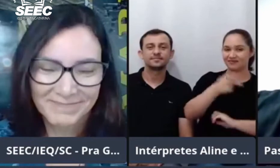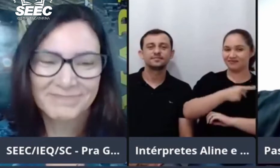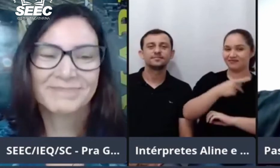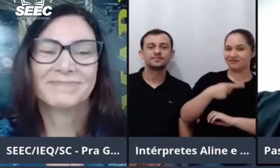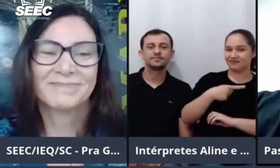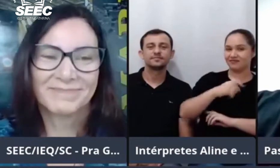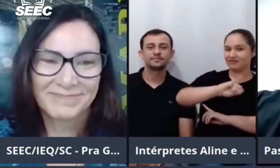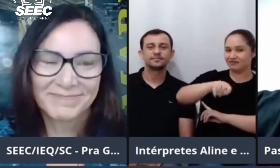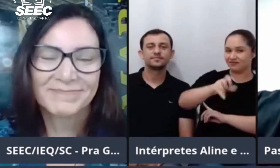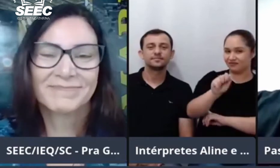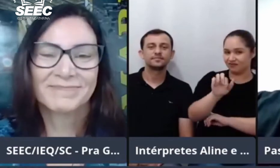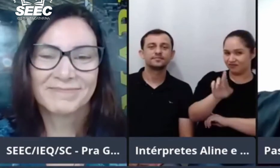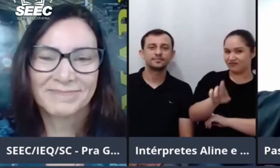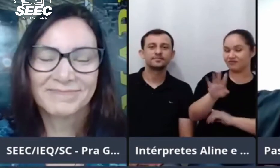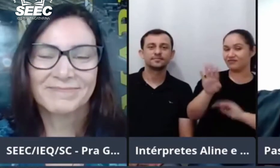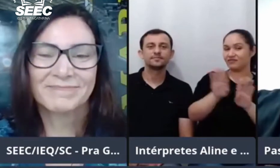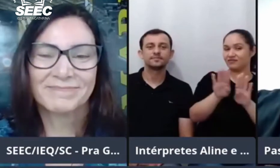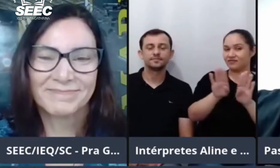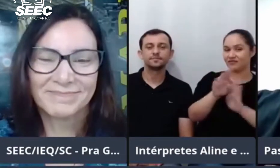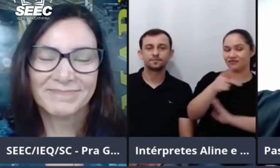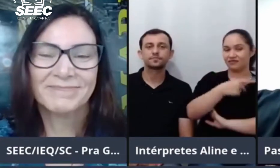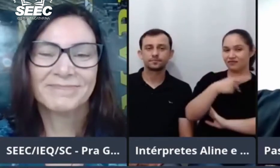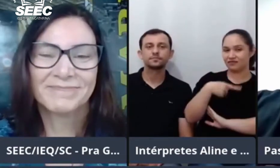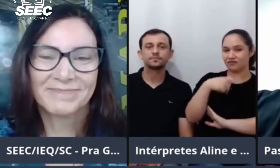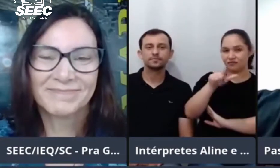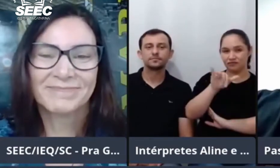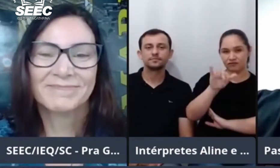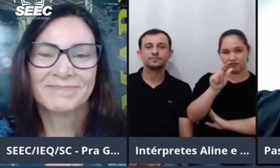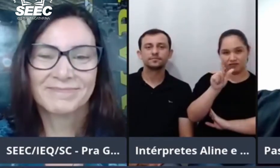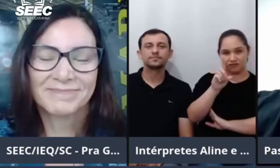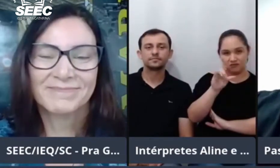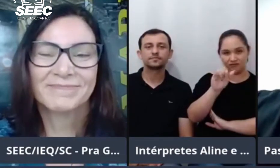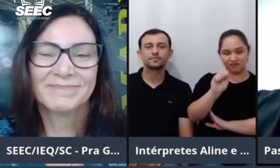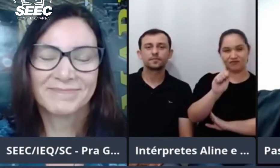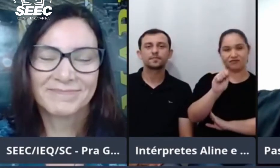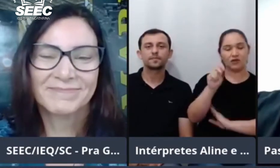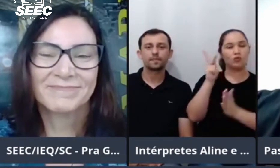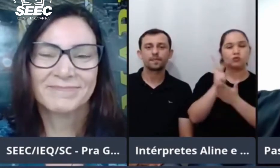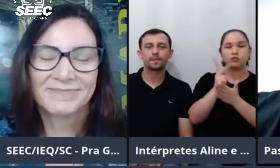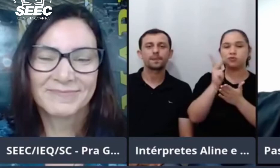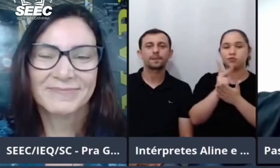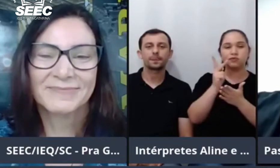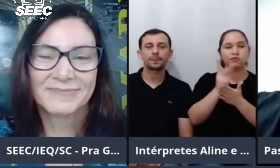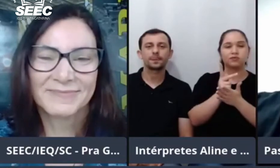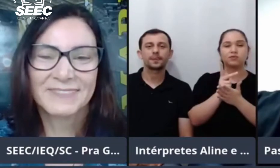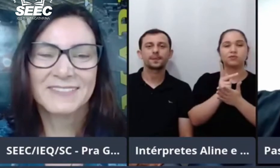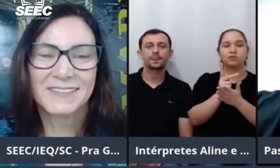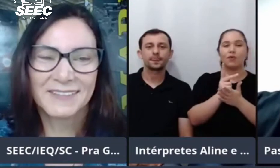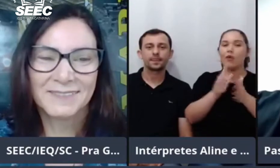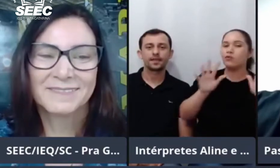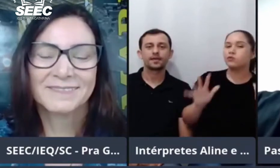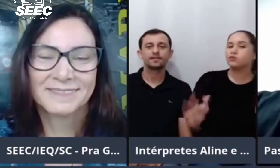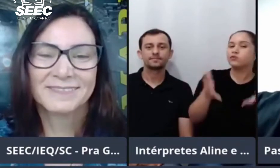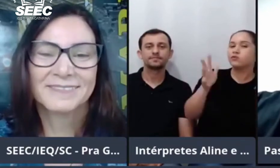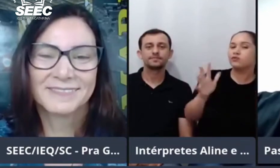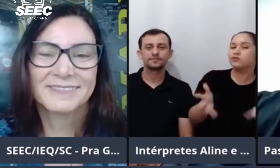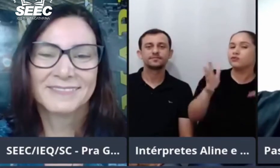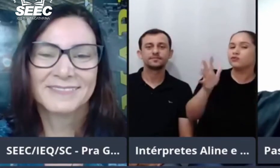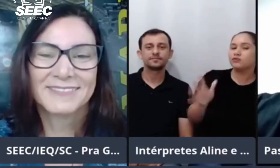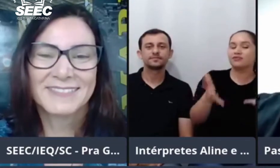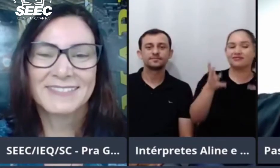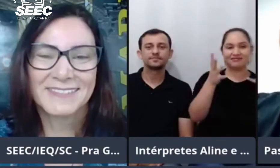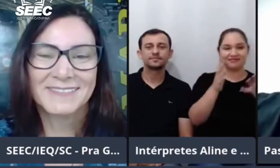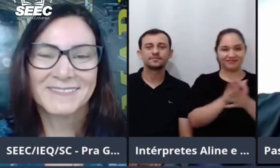permitem pastorear na região, né, eles são apoiadores desse projeto, em gênero, número e grau, né, vai a nossa gratidão a eles também.